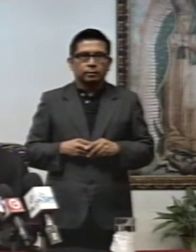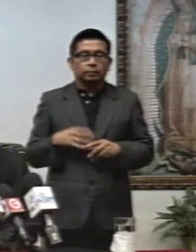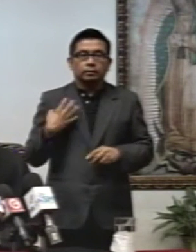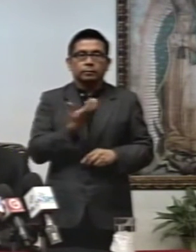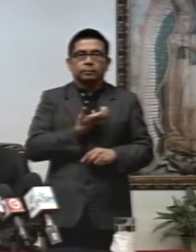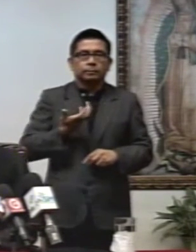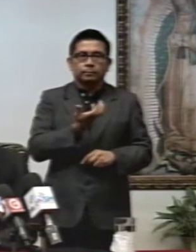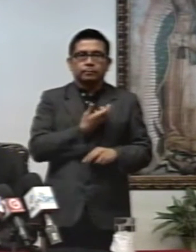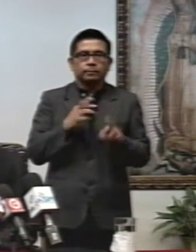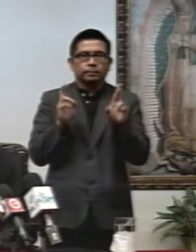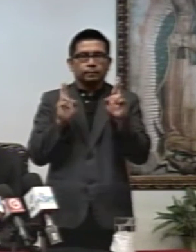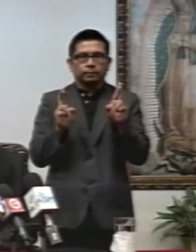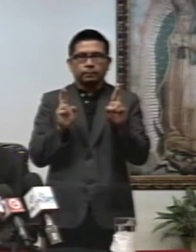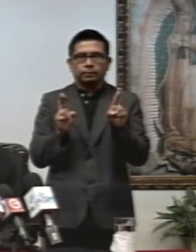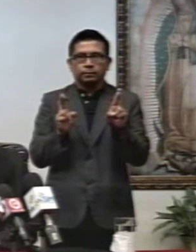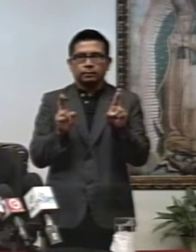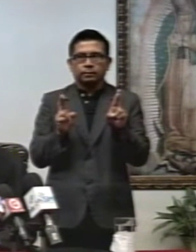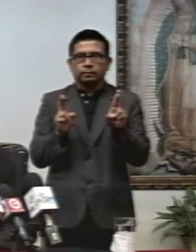Nosotros esperaríamos que